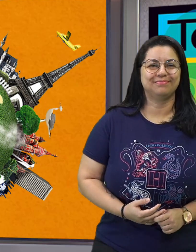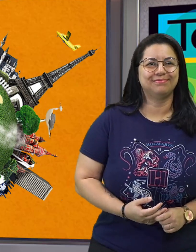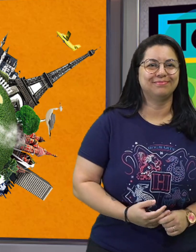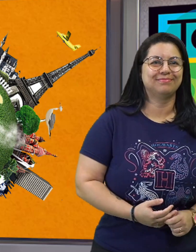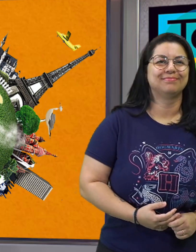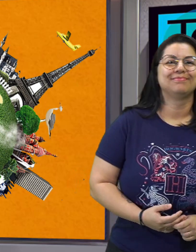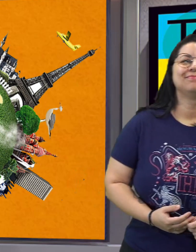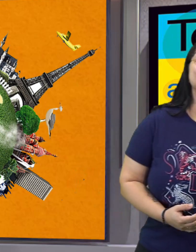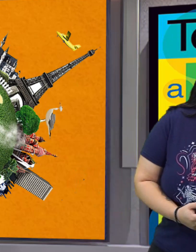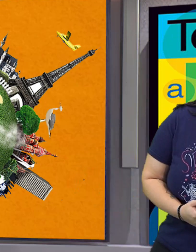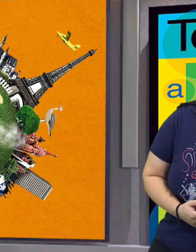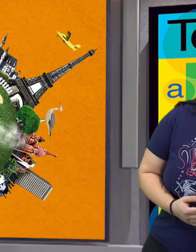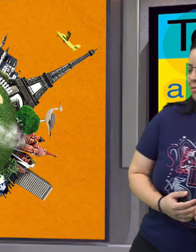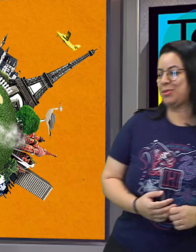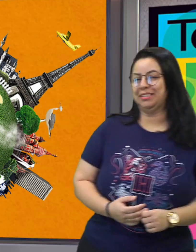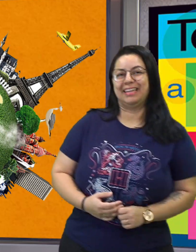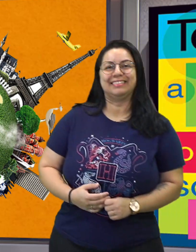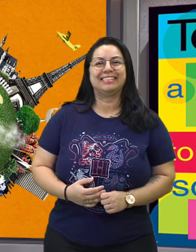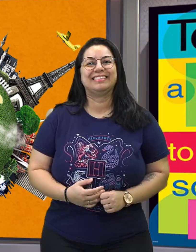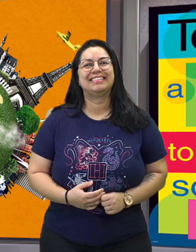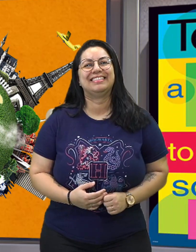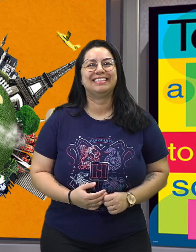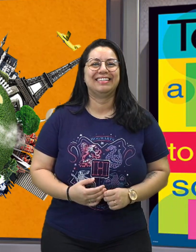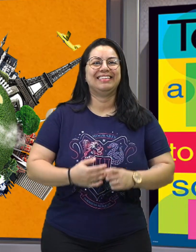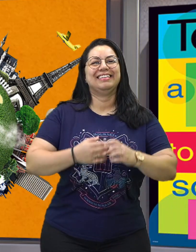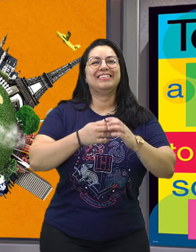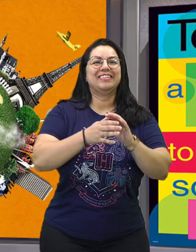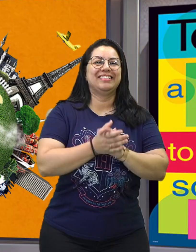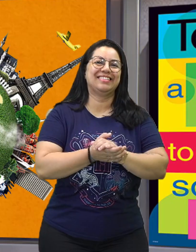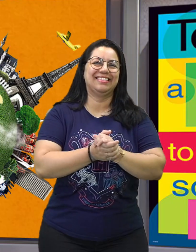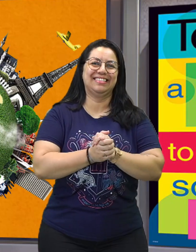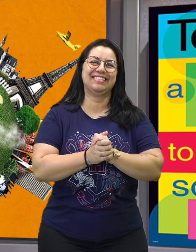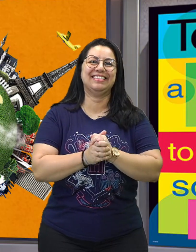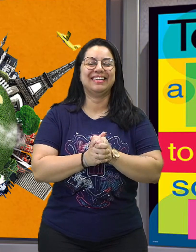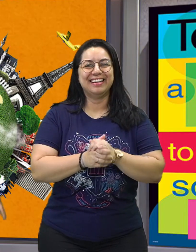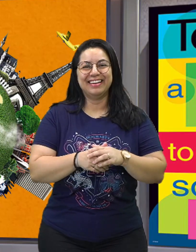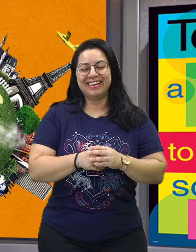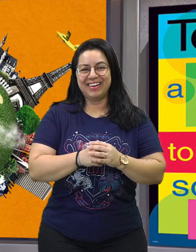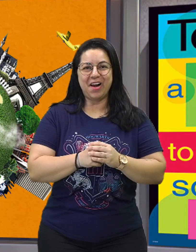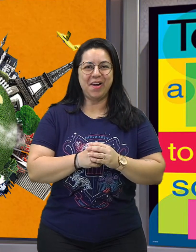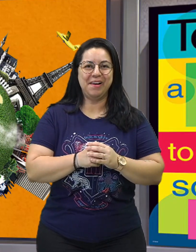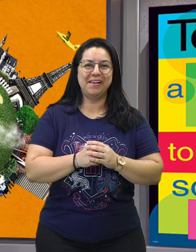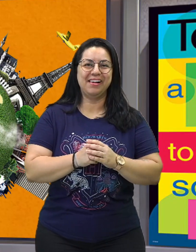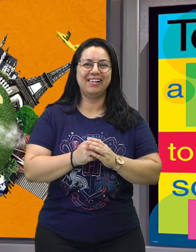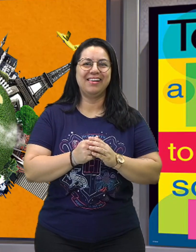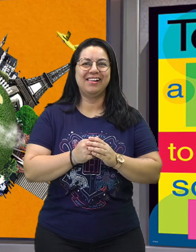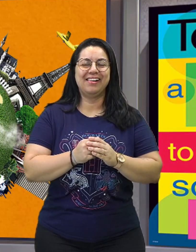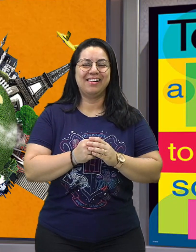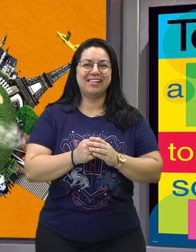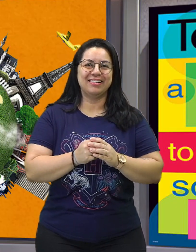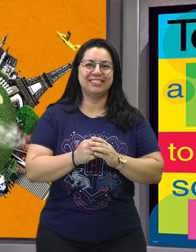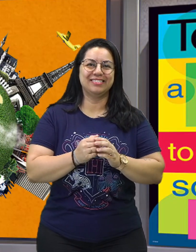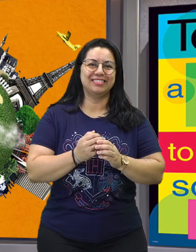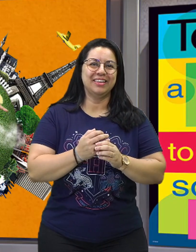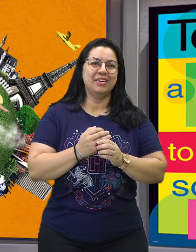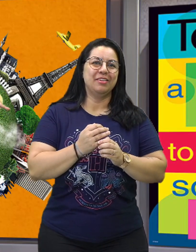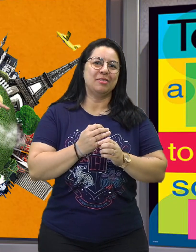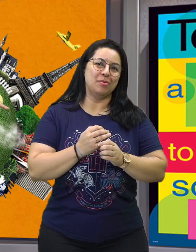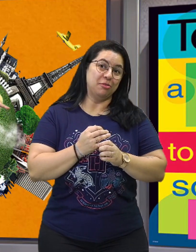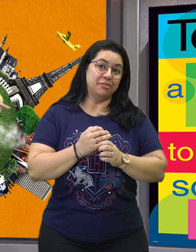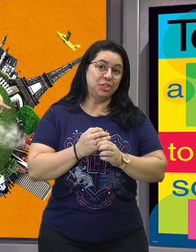Hey everyone, welcome! Sejam todos muito bem-vindos. Já chegamos assim de tela cheia para mostrar para vocês que estamos na nossa aula